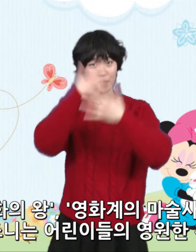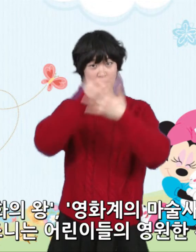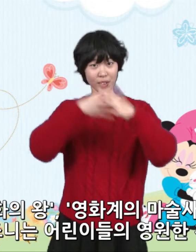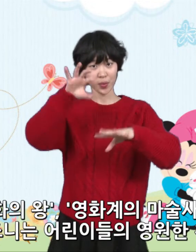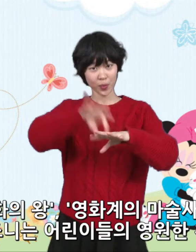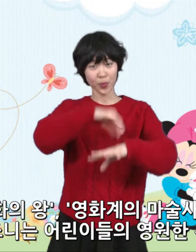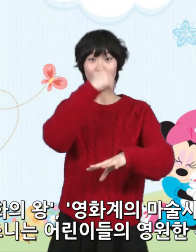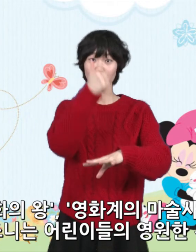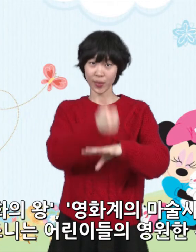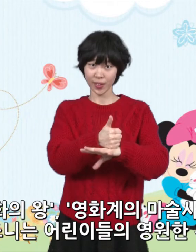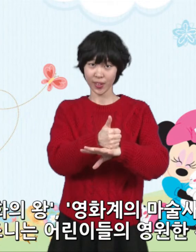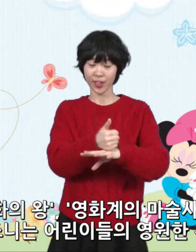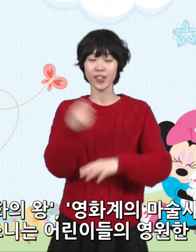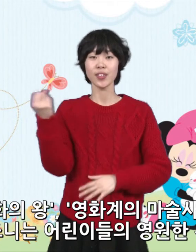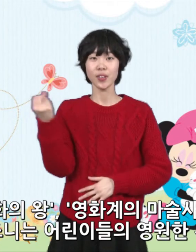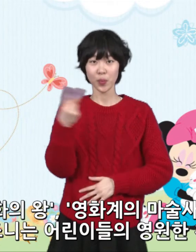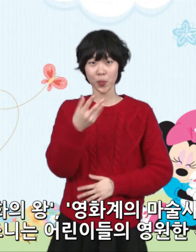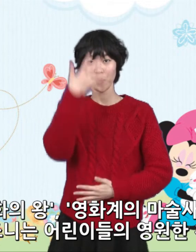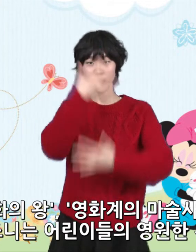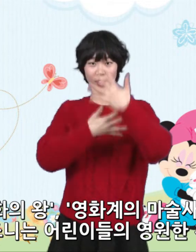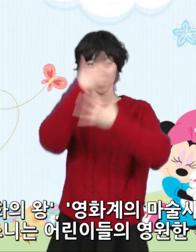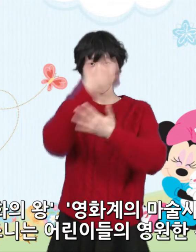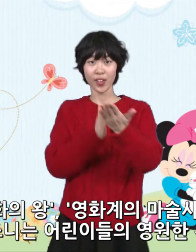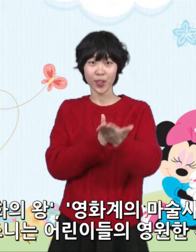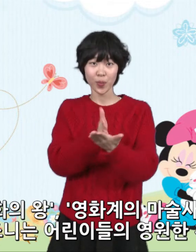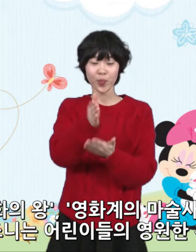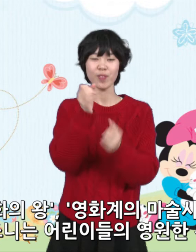만화의 영화의 왕, 영화계의 마술사로